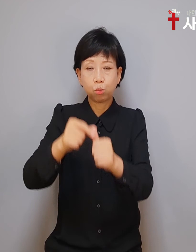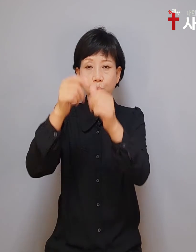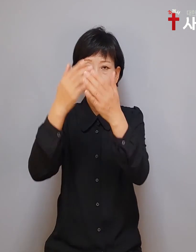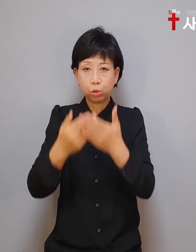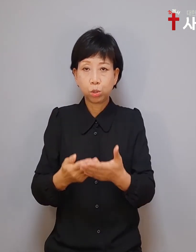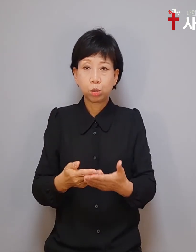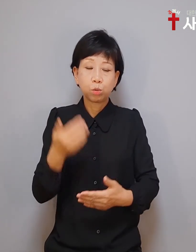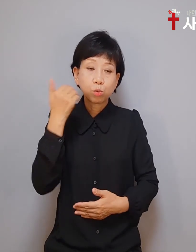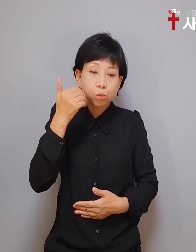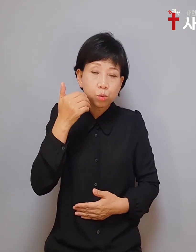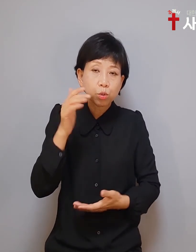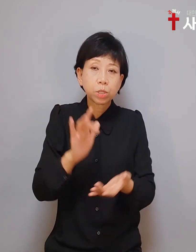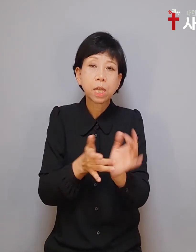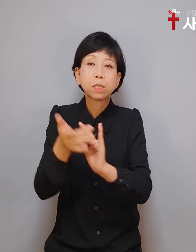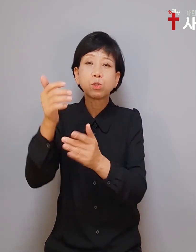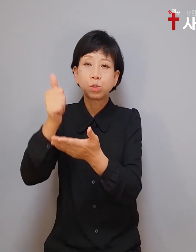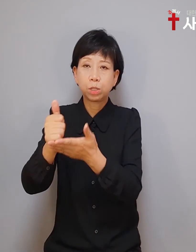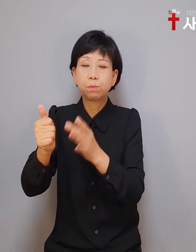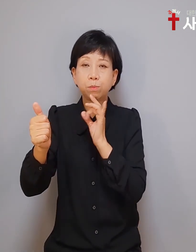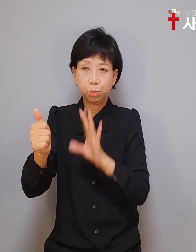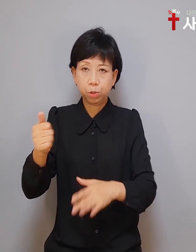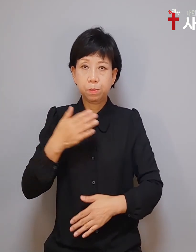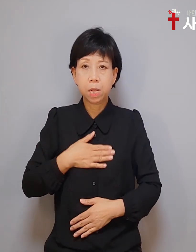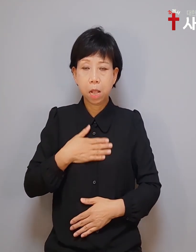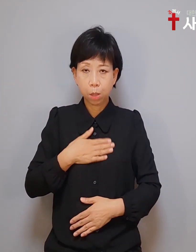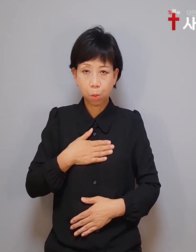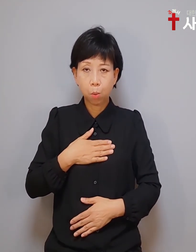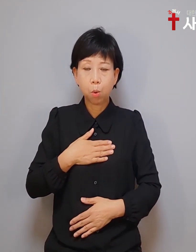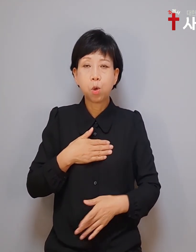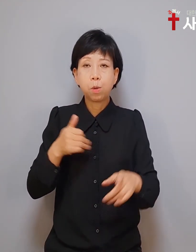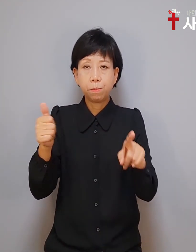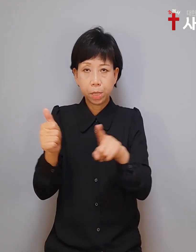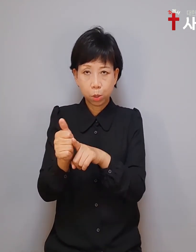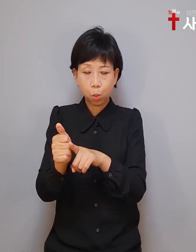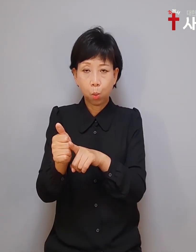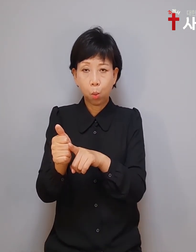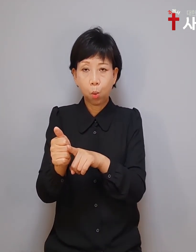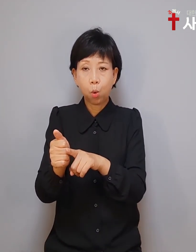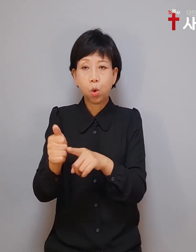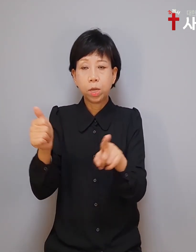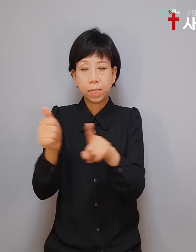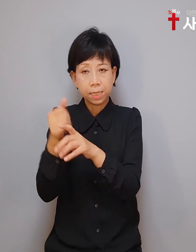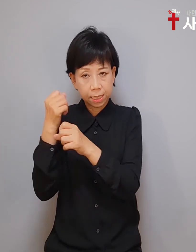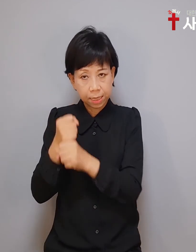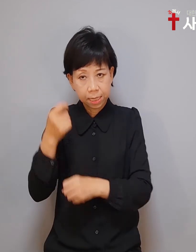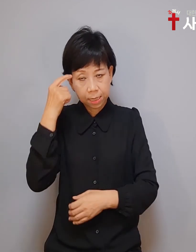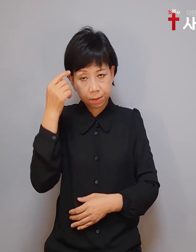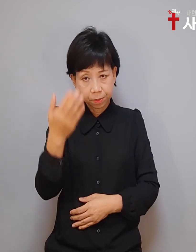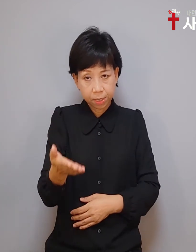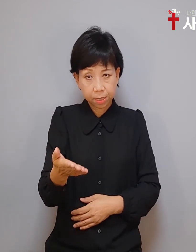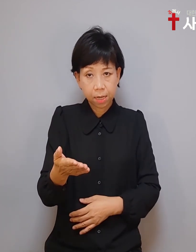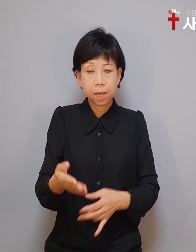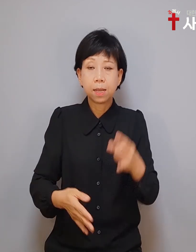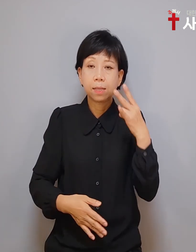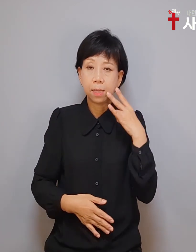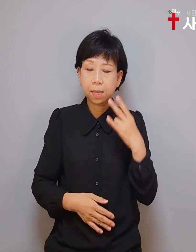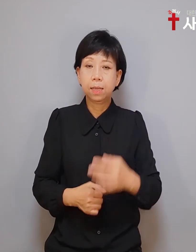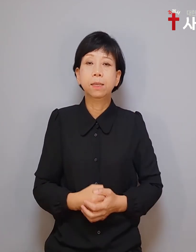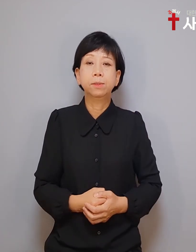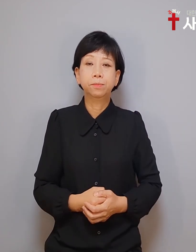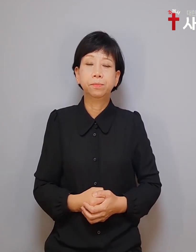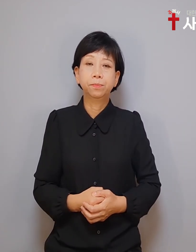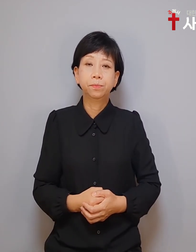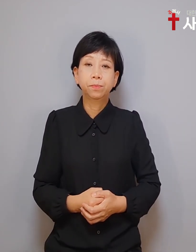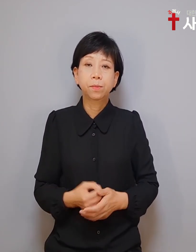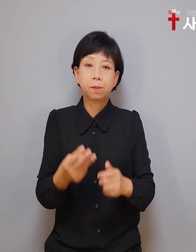다만 예수뿐이신 줄 알고 그를 믿으며 그에게만 의지하십니까? 네. 세